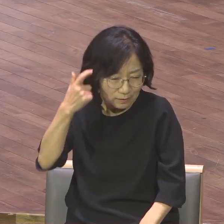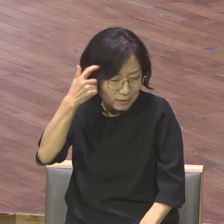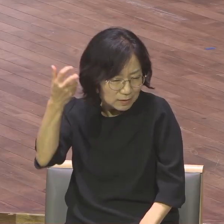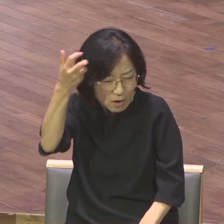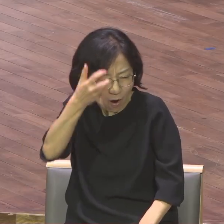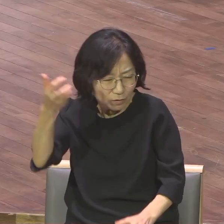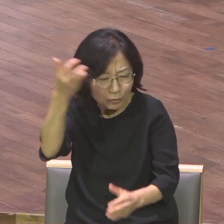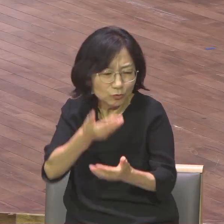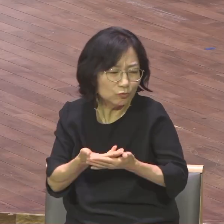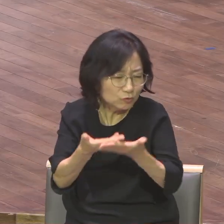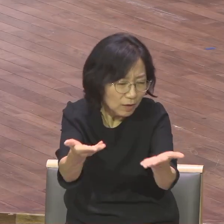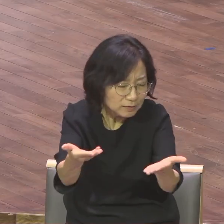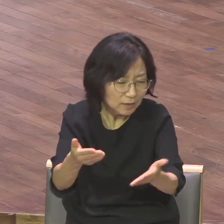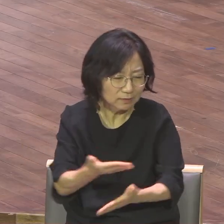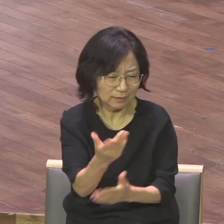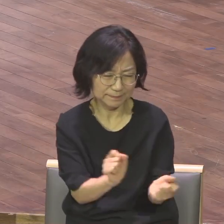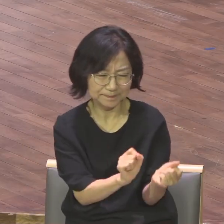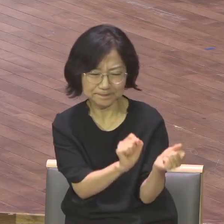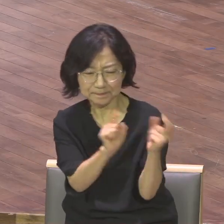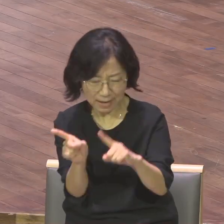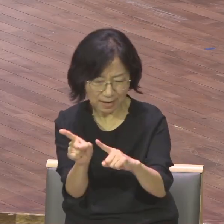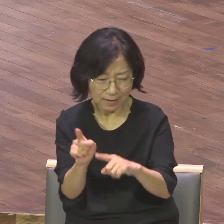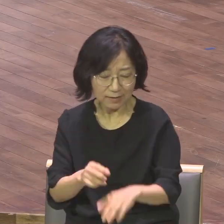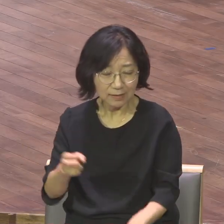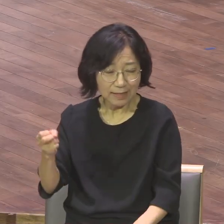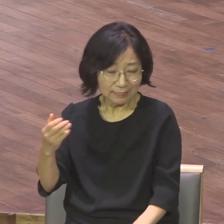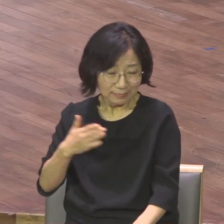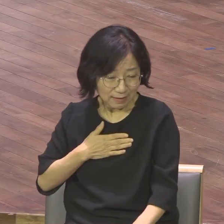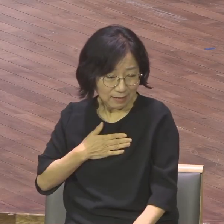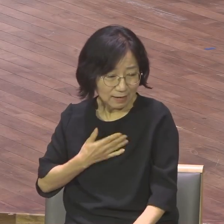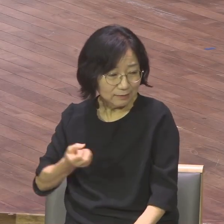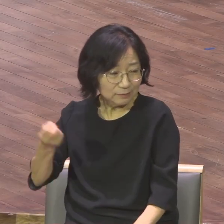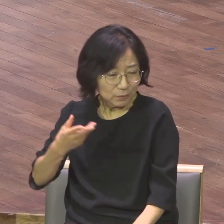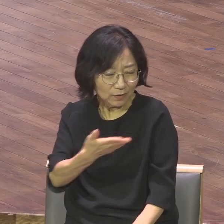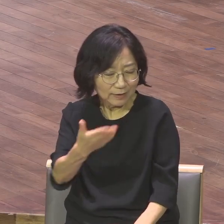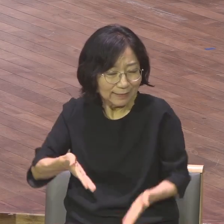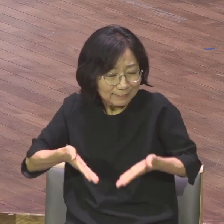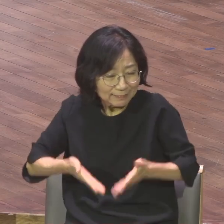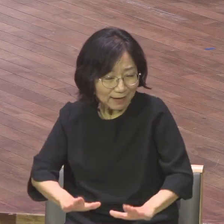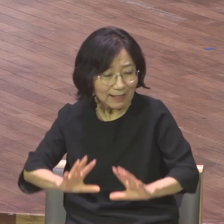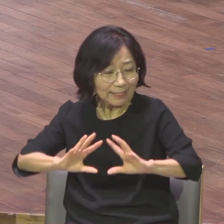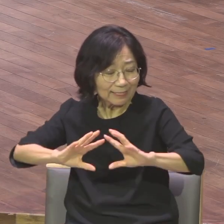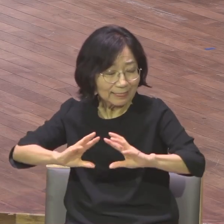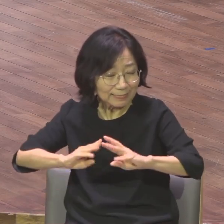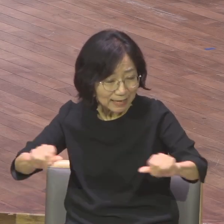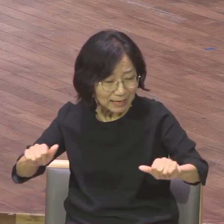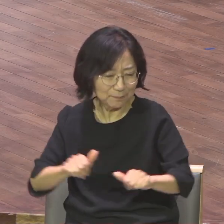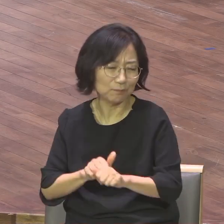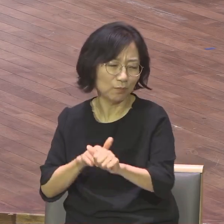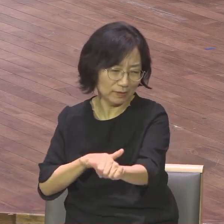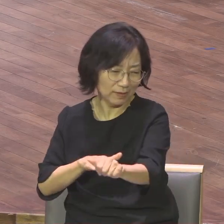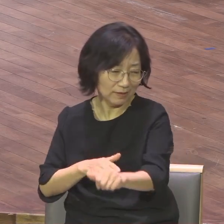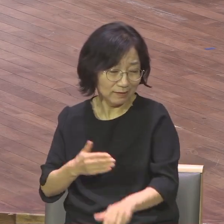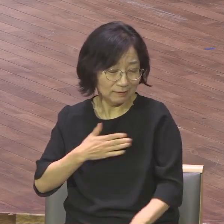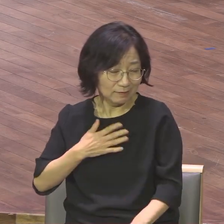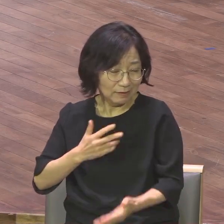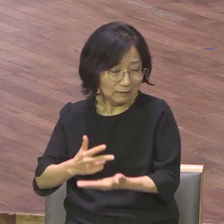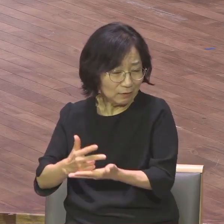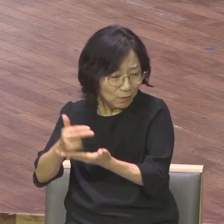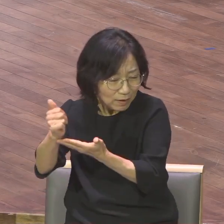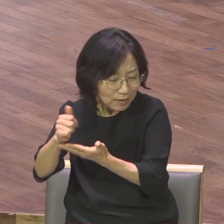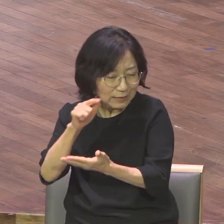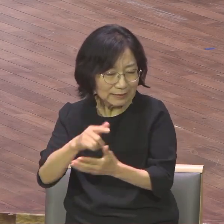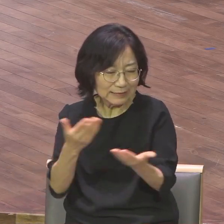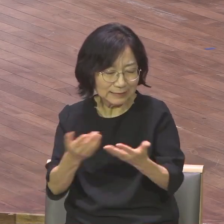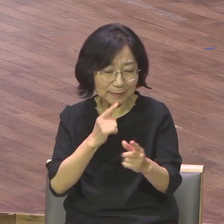너희 속에 두어 너희가 살아나게 하고 내가 또 너희를 너희 고국 땅에 두리니 나 여호와가 이